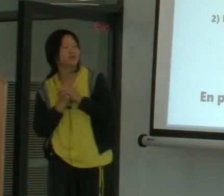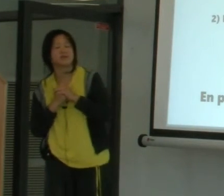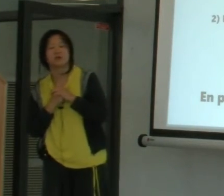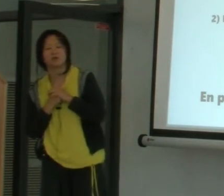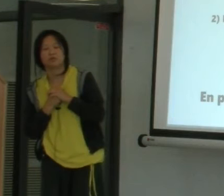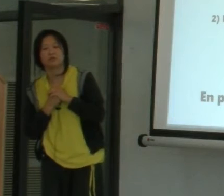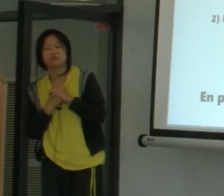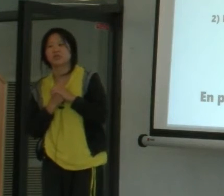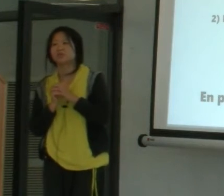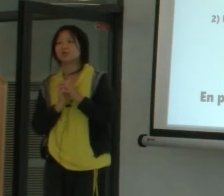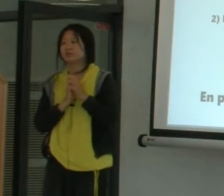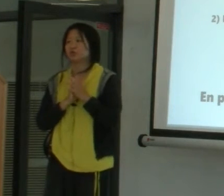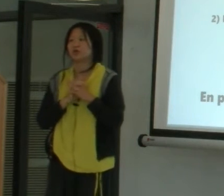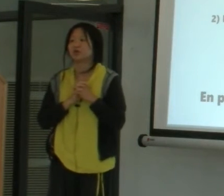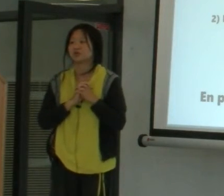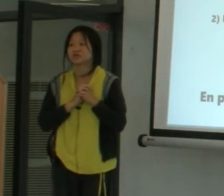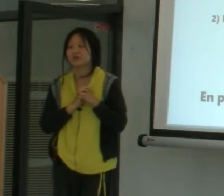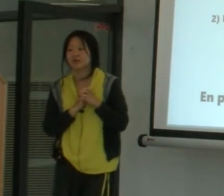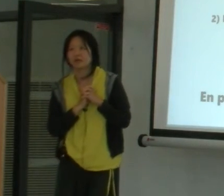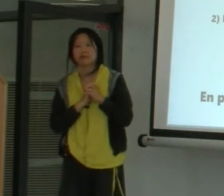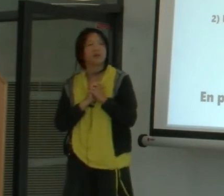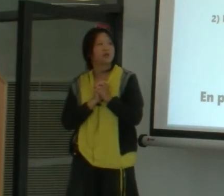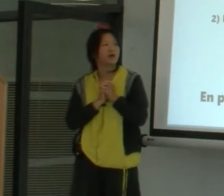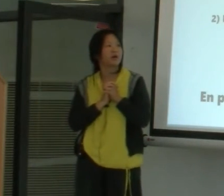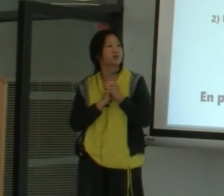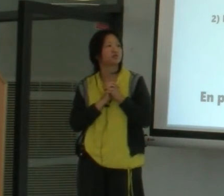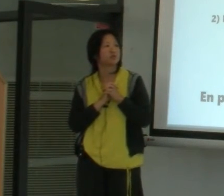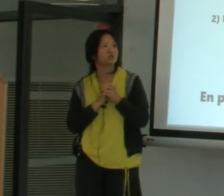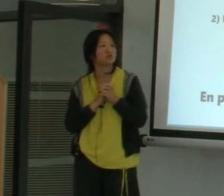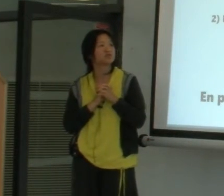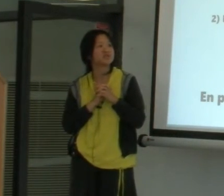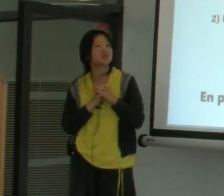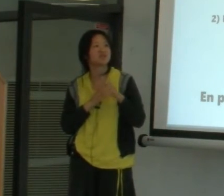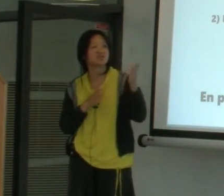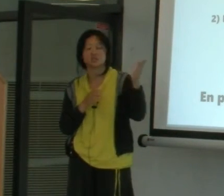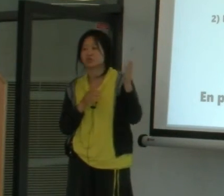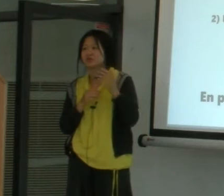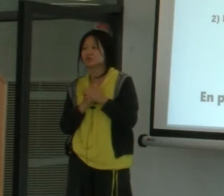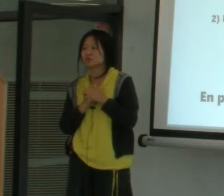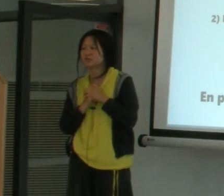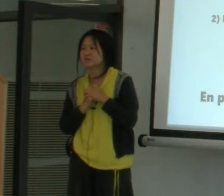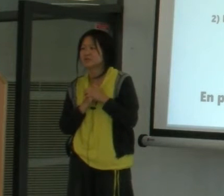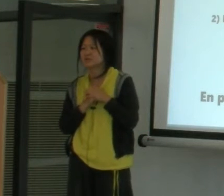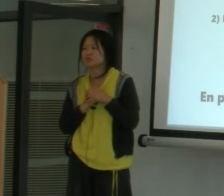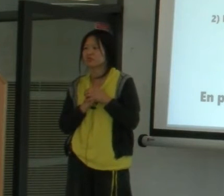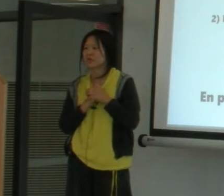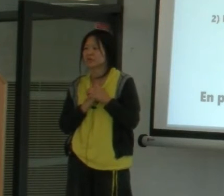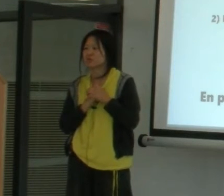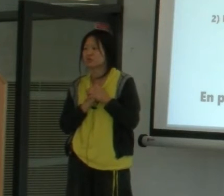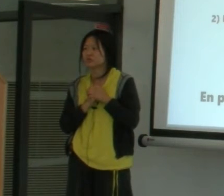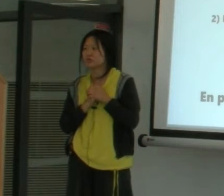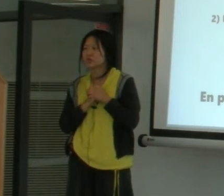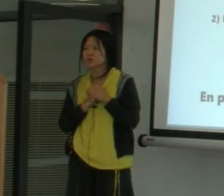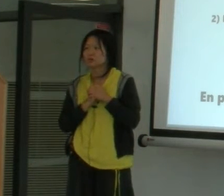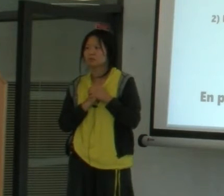Donc il y a Jérémy, un développeur, qui a commencé à arranger le logiciel GG. Je ne sais pas si vous connaissez, c'est sur